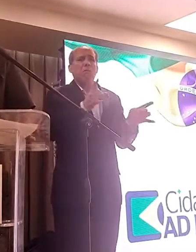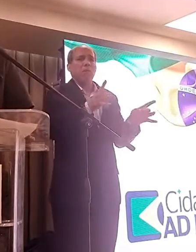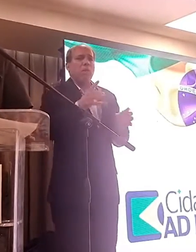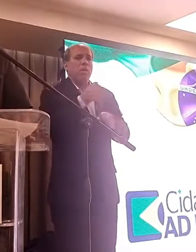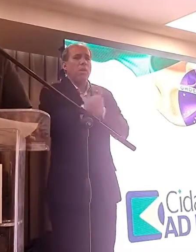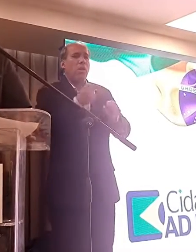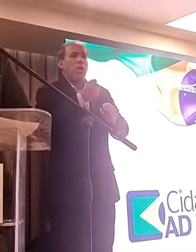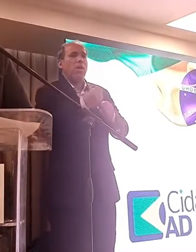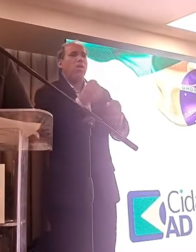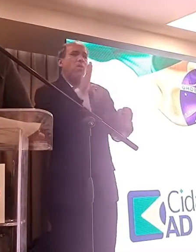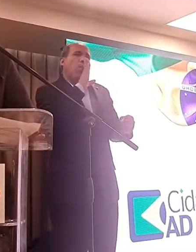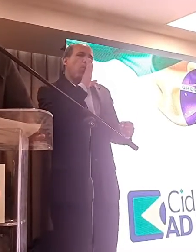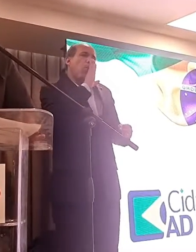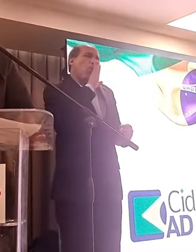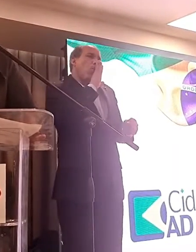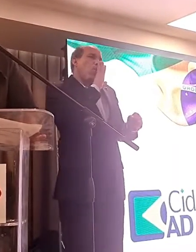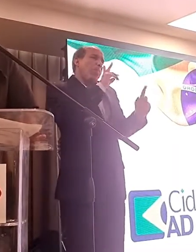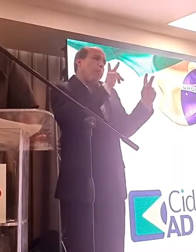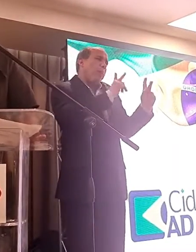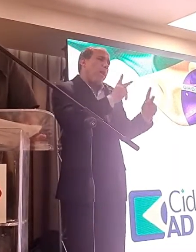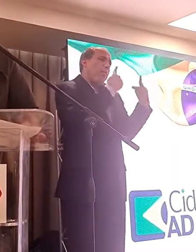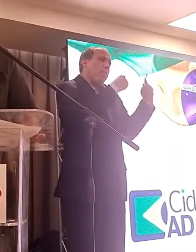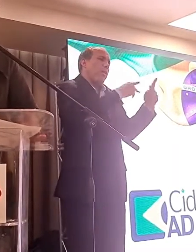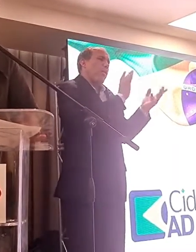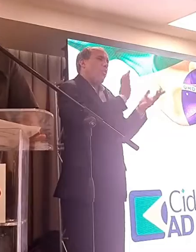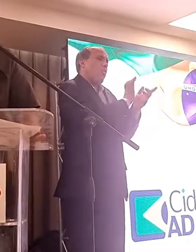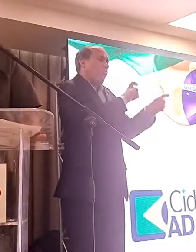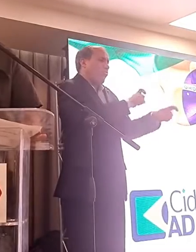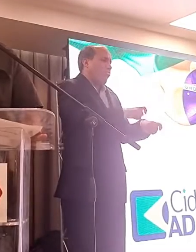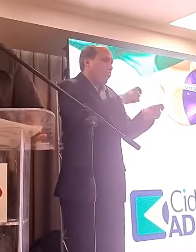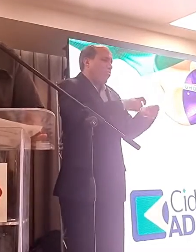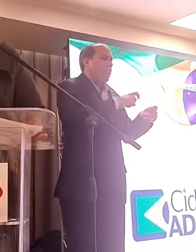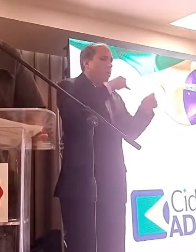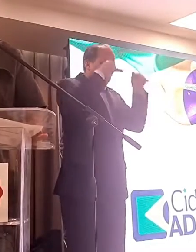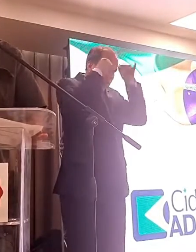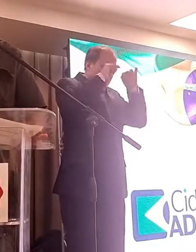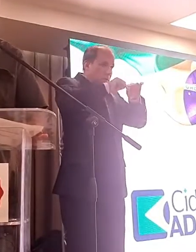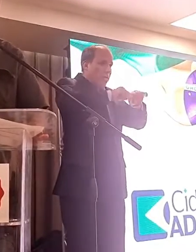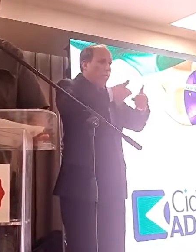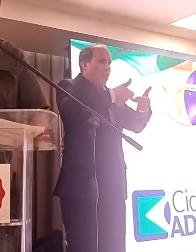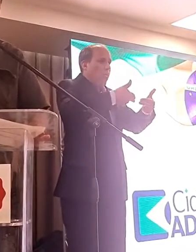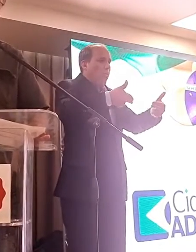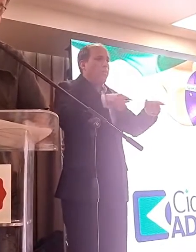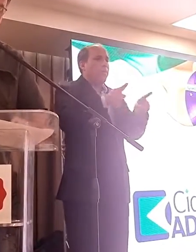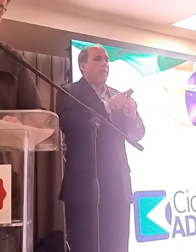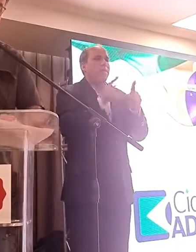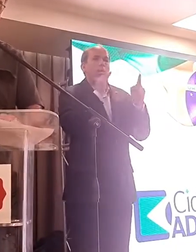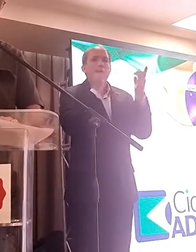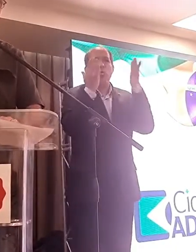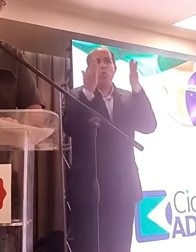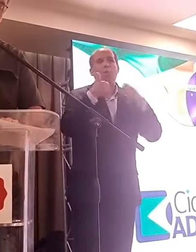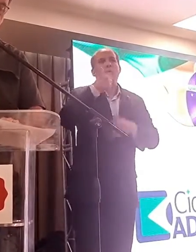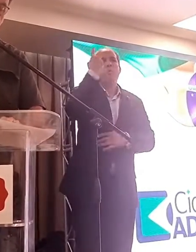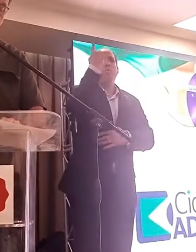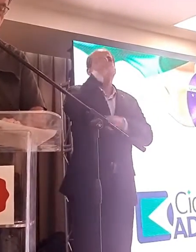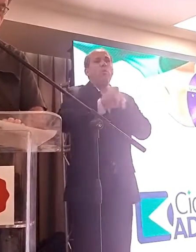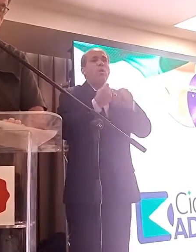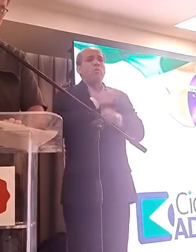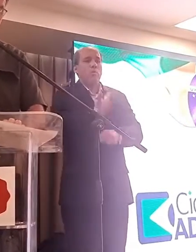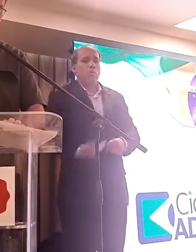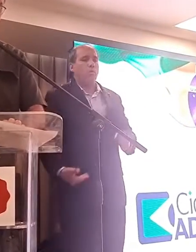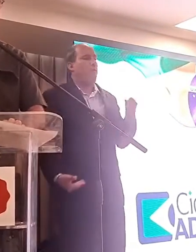mais tranquilidade para os produtores rurais. Deixar claro, vamos comparar o primeiro ano meu com o primeiro ano do senhor